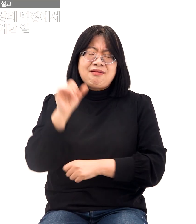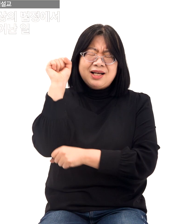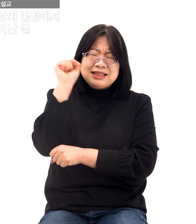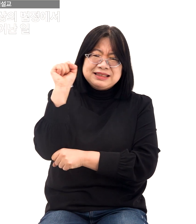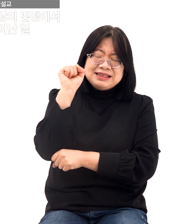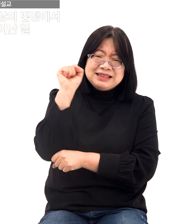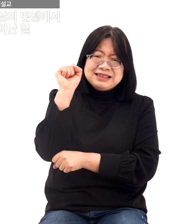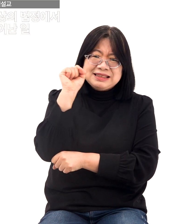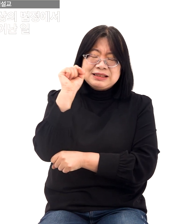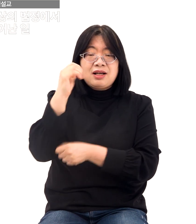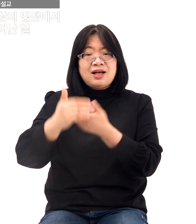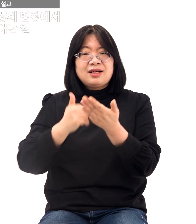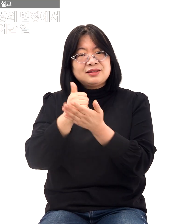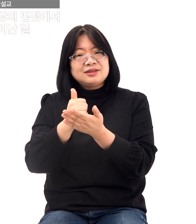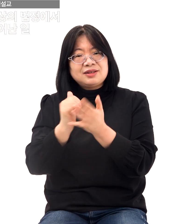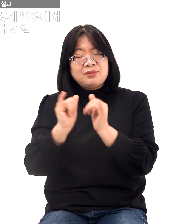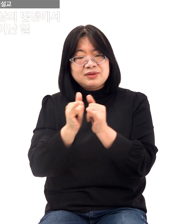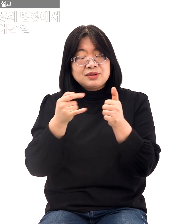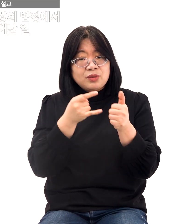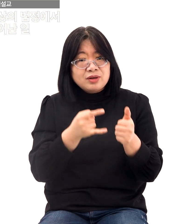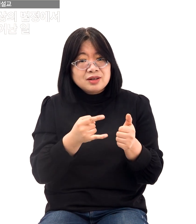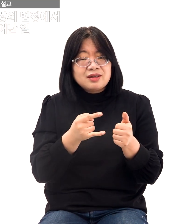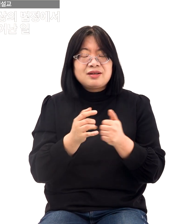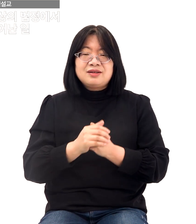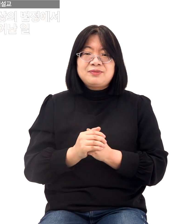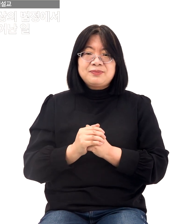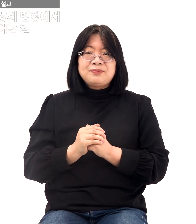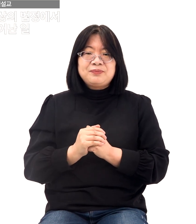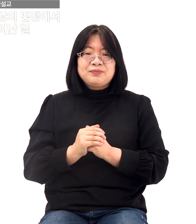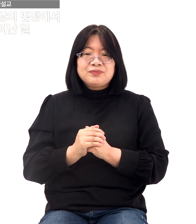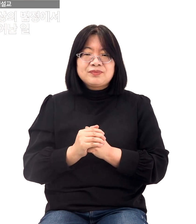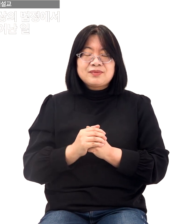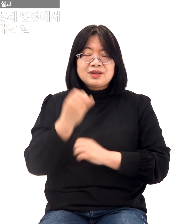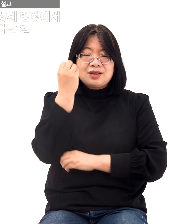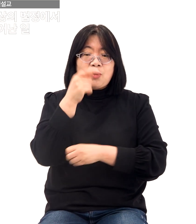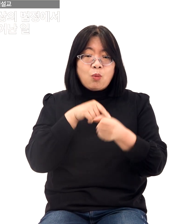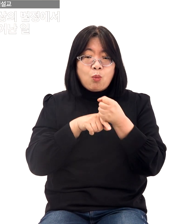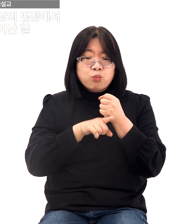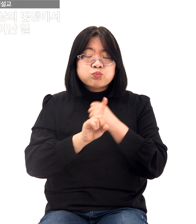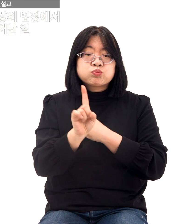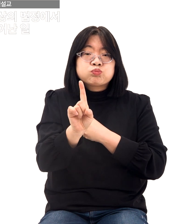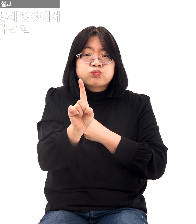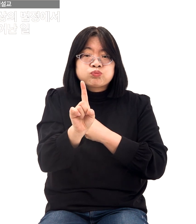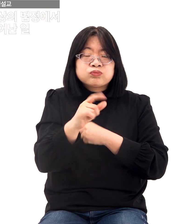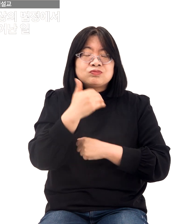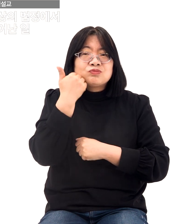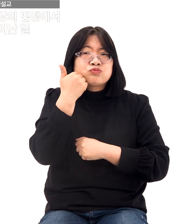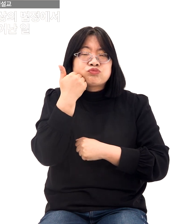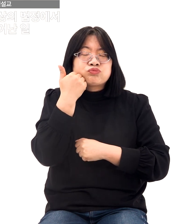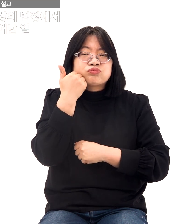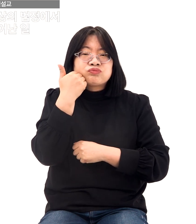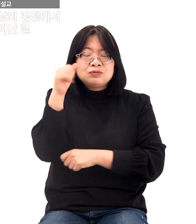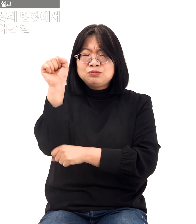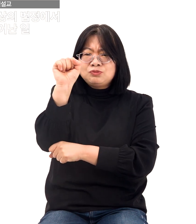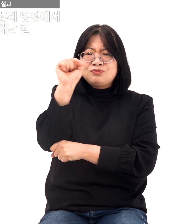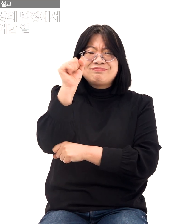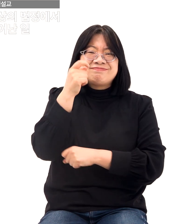흔들리는 하나님의 백성들에게 이 원리는 누구도 흔들 수